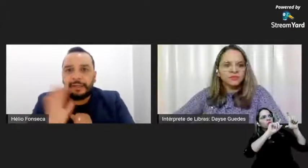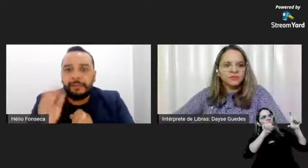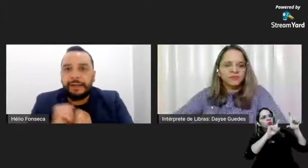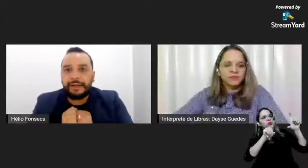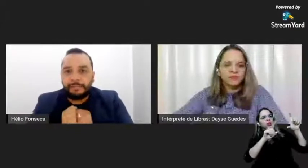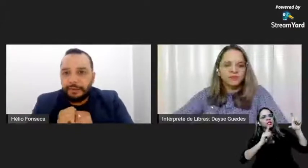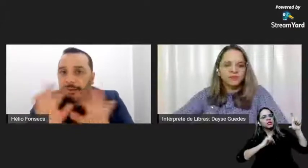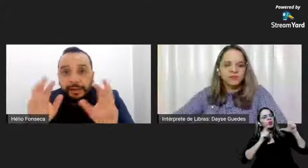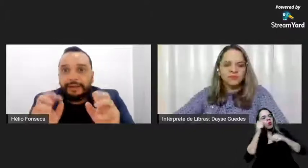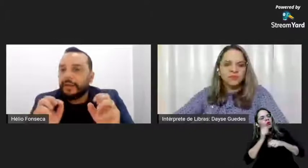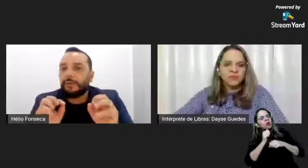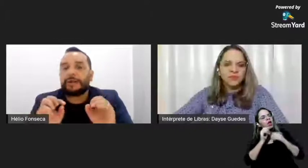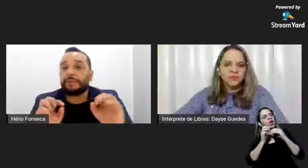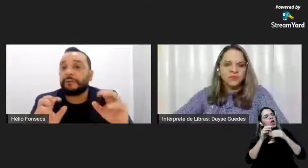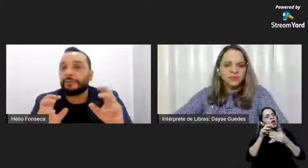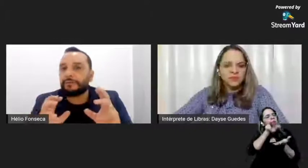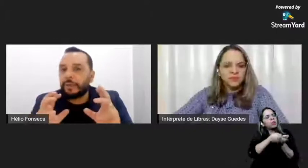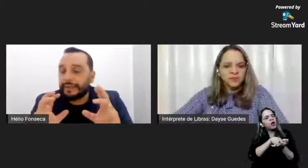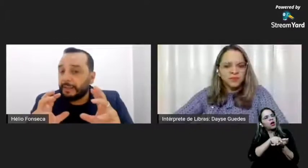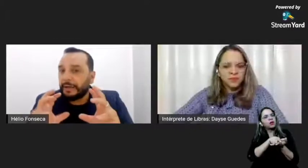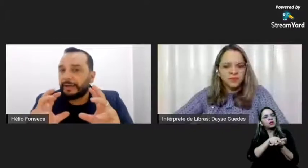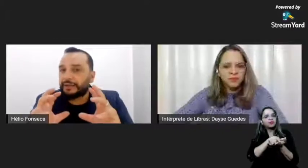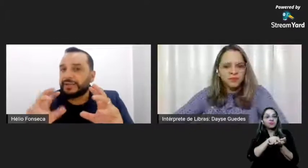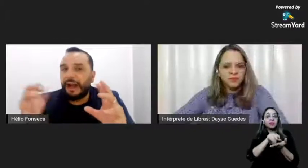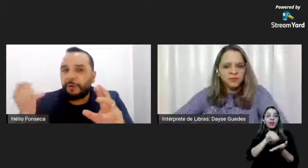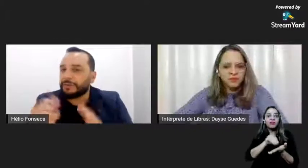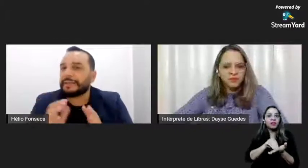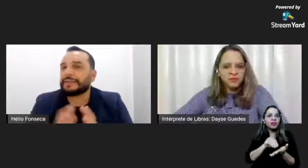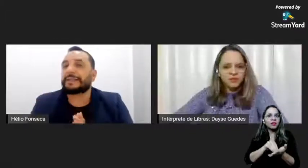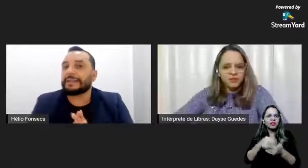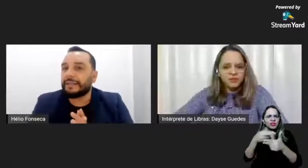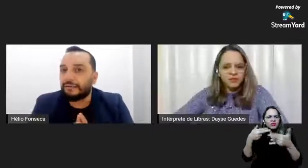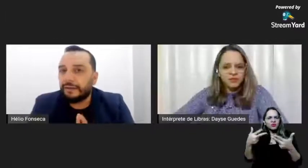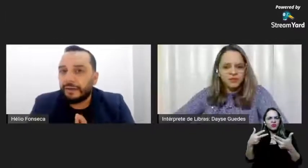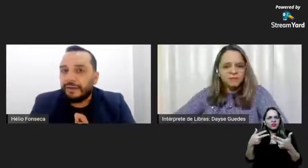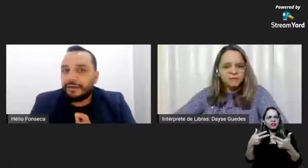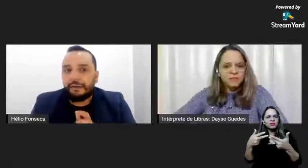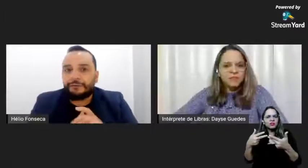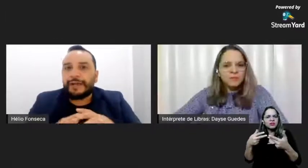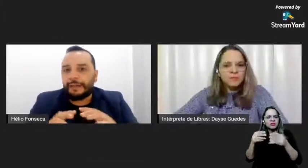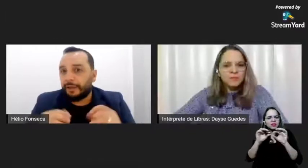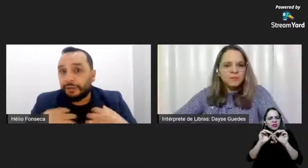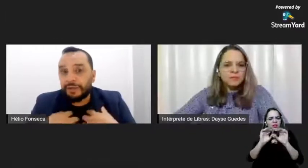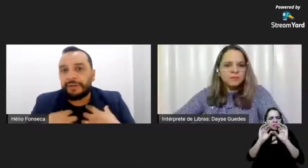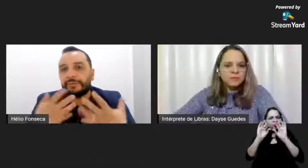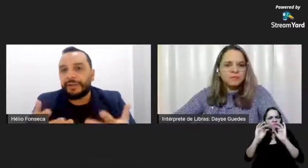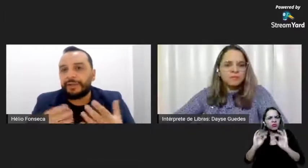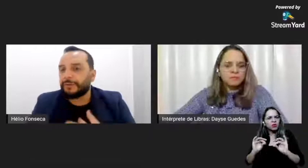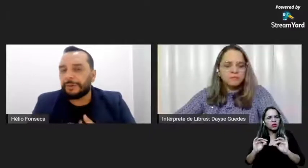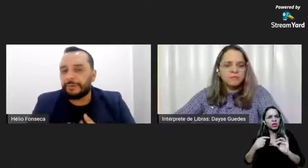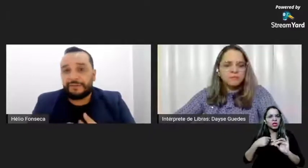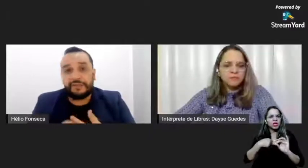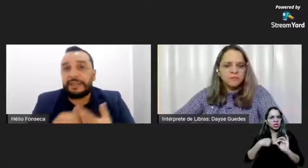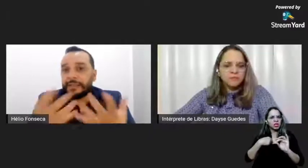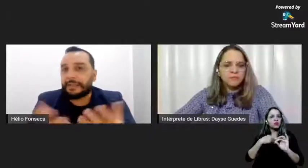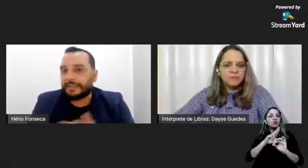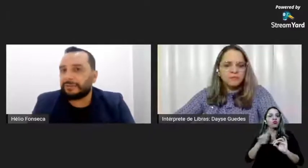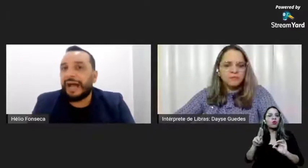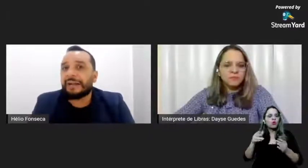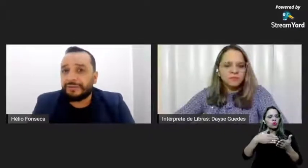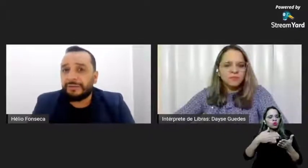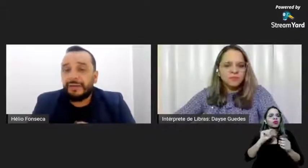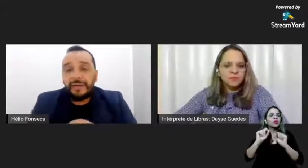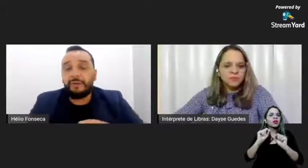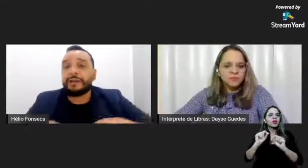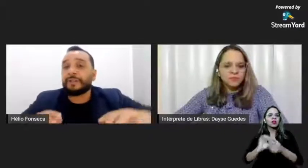mulher deitada numa cama. Eu acho que falta muito essa parte de audiodescrição que eu chamo no livro, inclusive, de